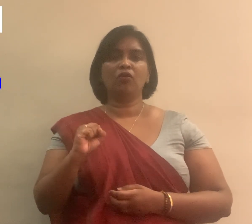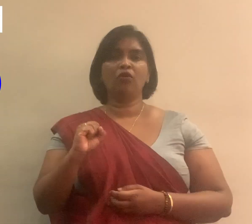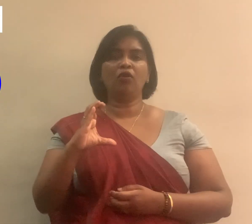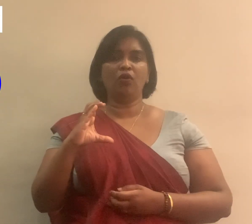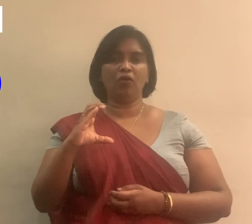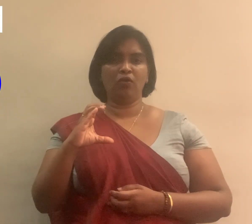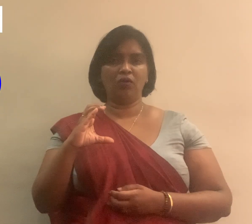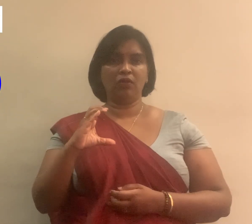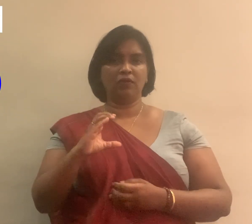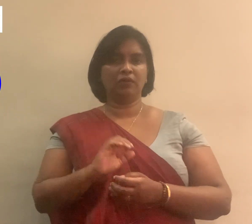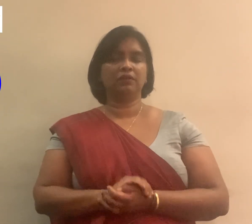කෝ.